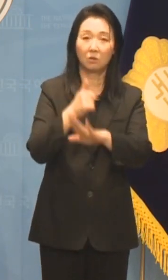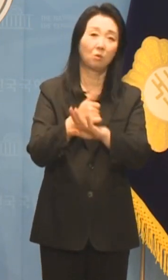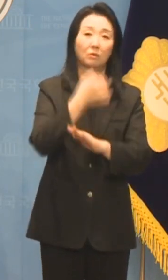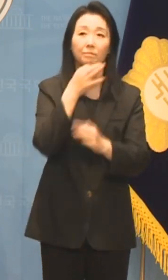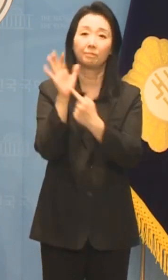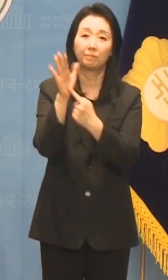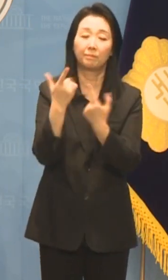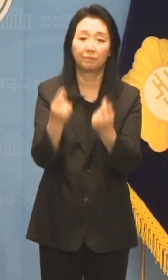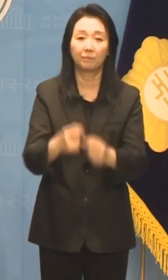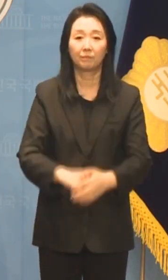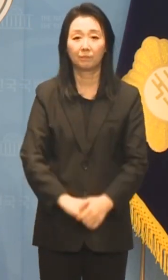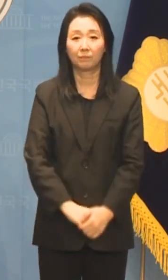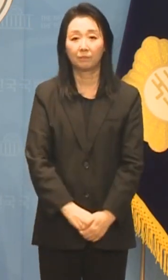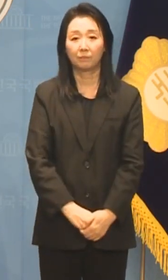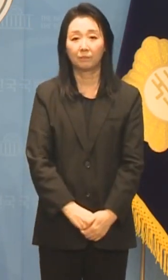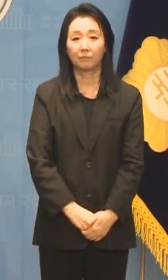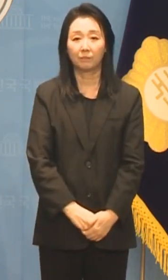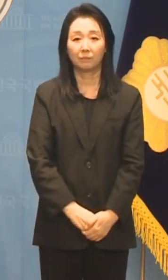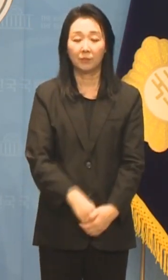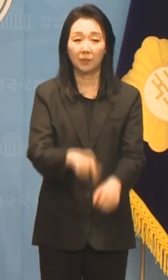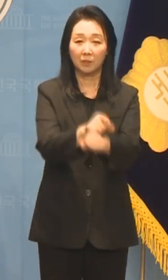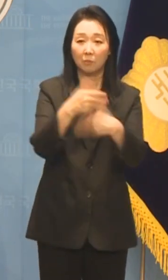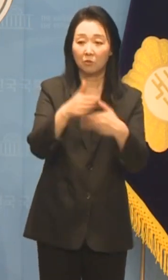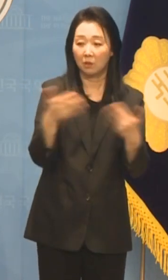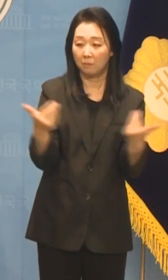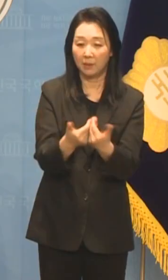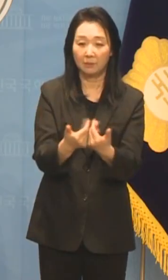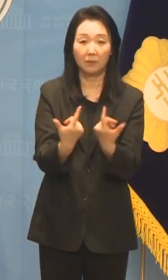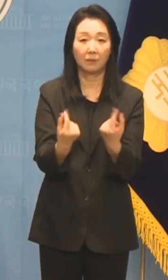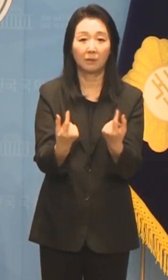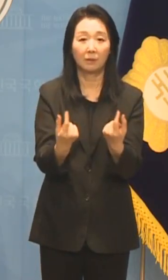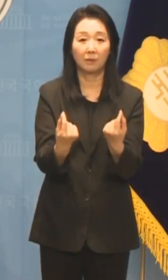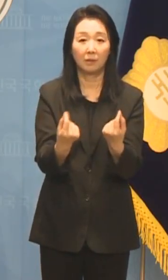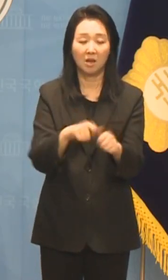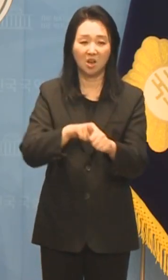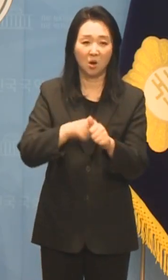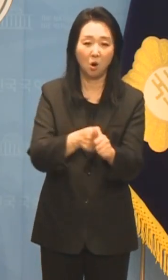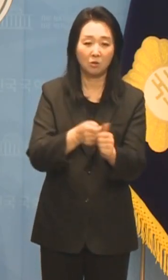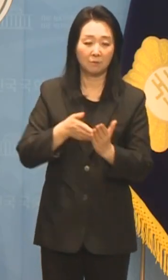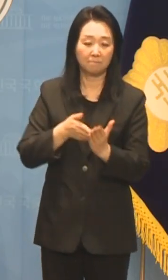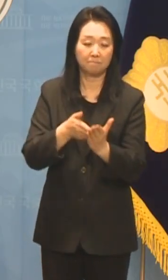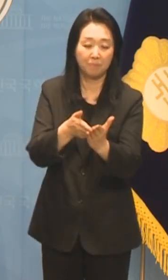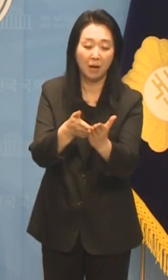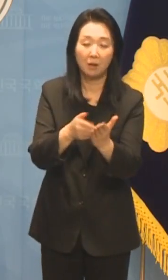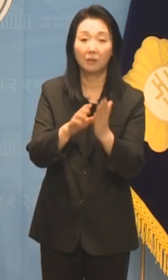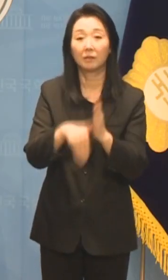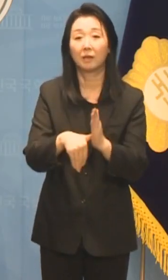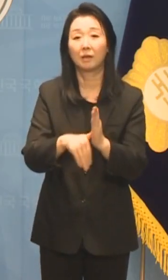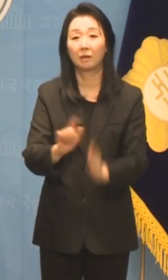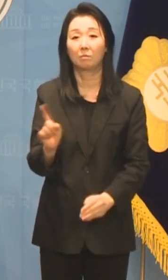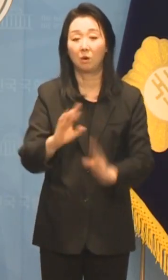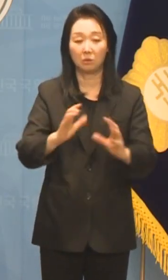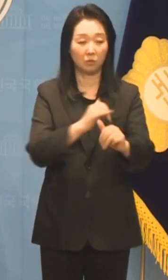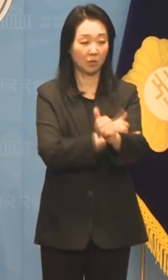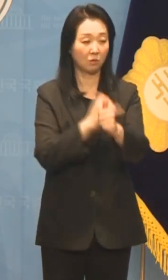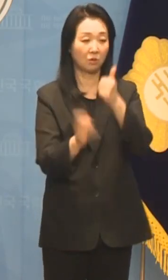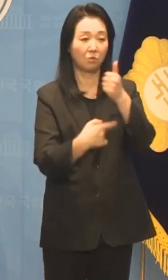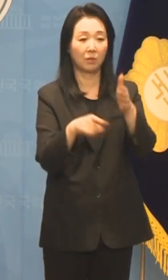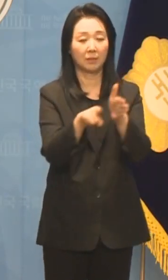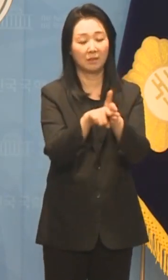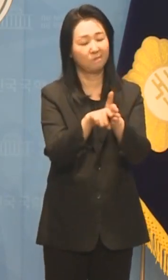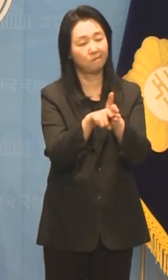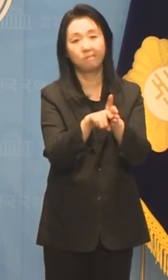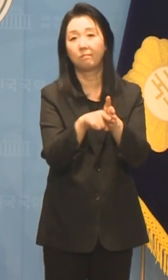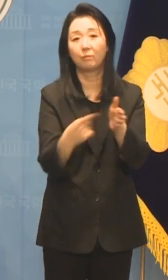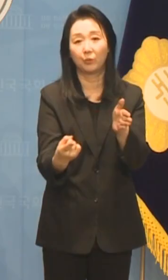것으로도 볼 수 있습니다. 사무처의 반대에도 불구하고 억지로 안건을 밀어붙이는 과정에서 인권위의 신뢰는